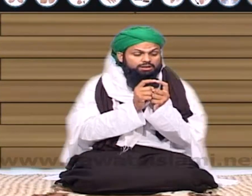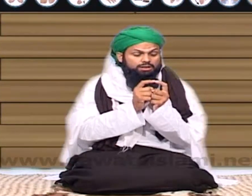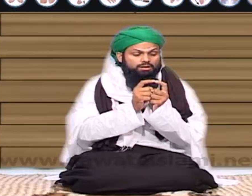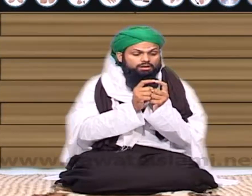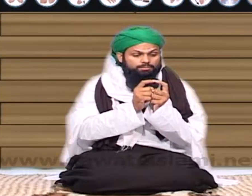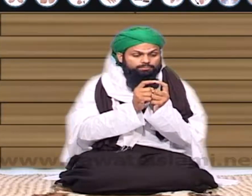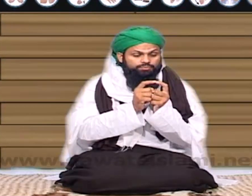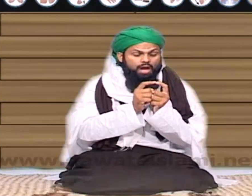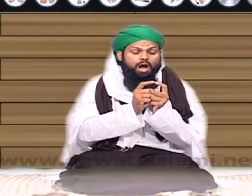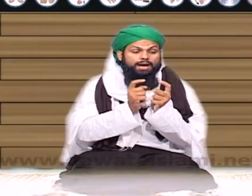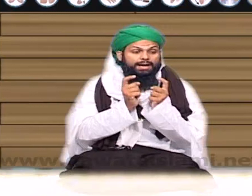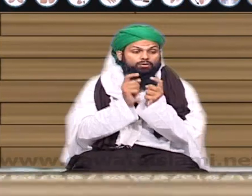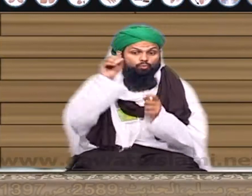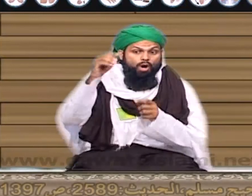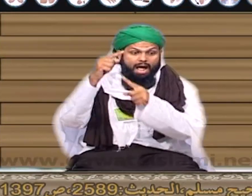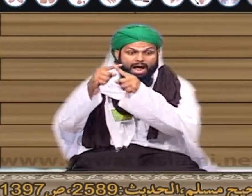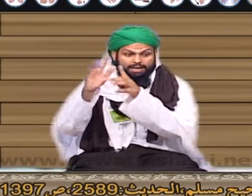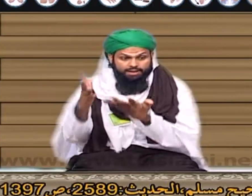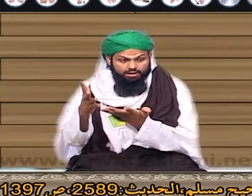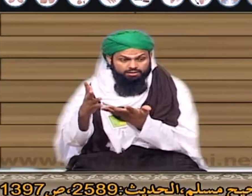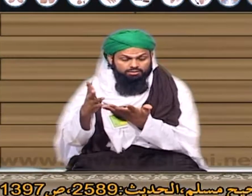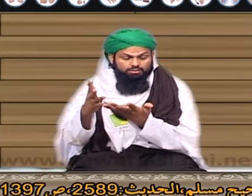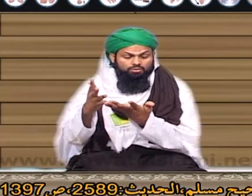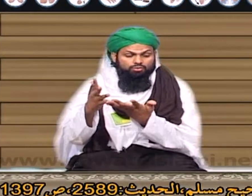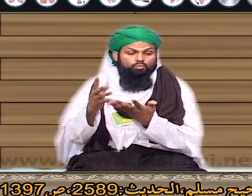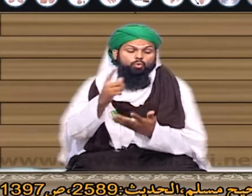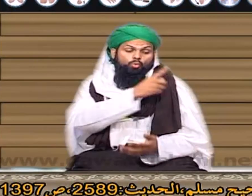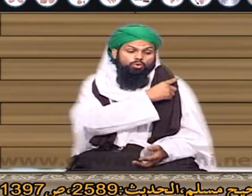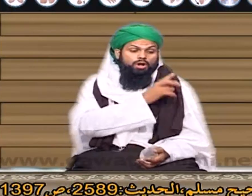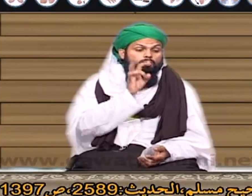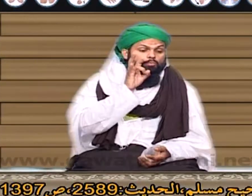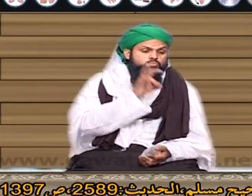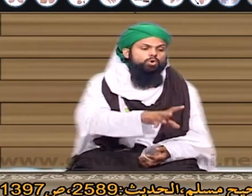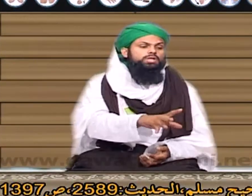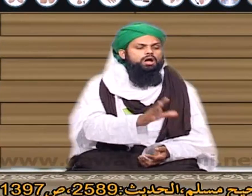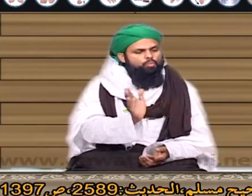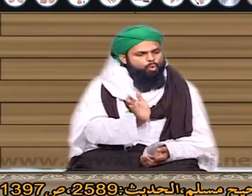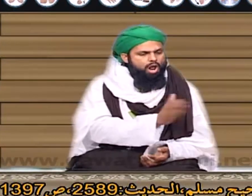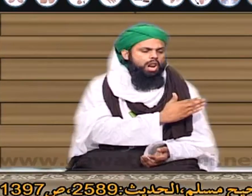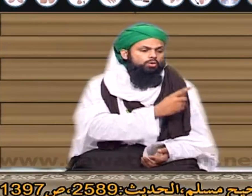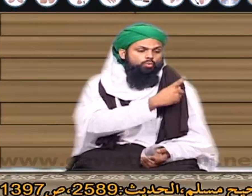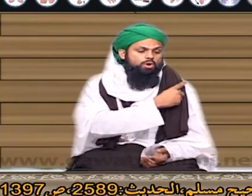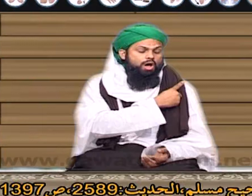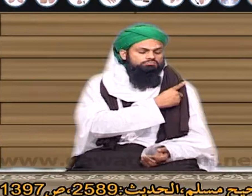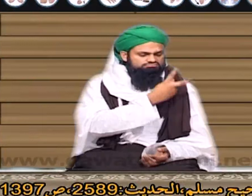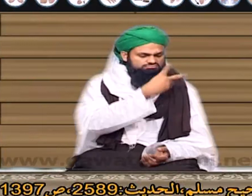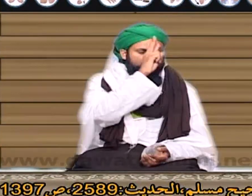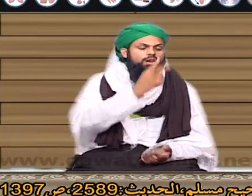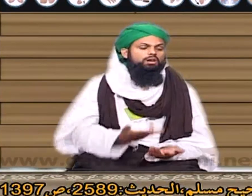تو پیچھے سے کہیں تو غیبت ہے. اگر وہ برائی اس میں نہ ہوتی تو پھر یہ بہتان ہوتا اور جو غیبت سے